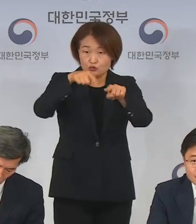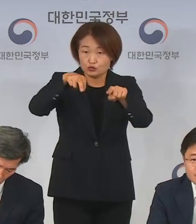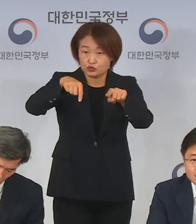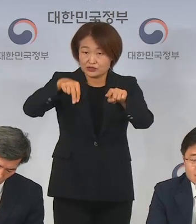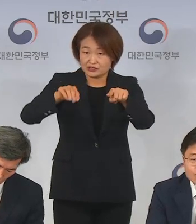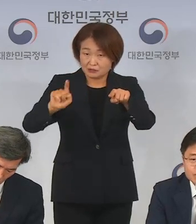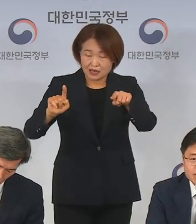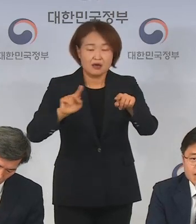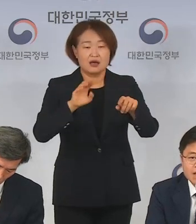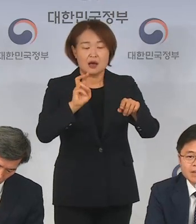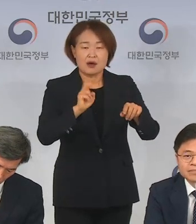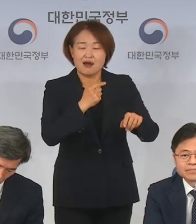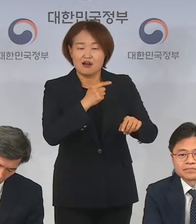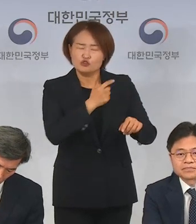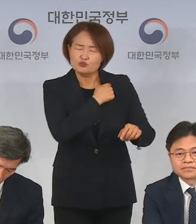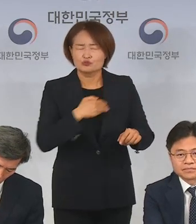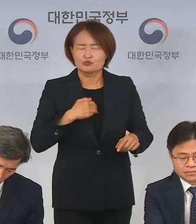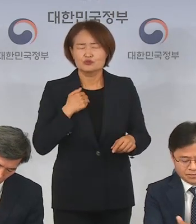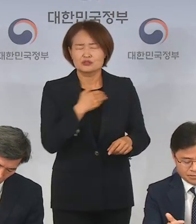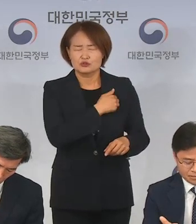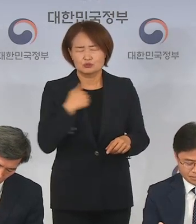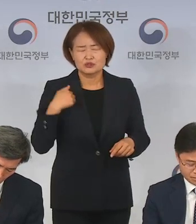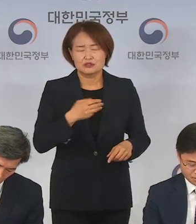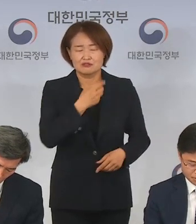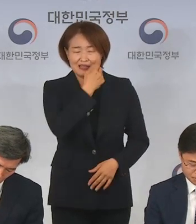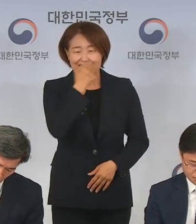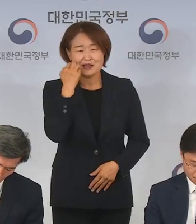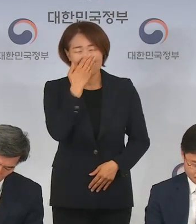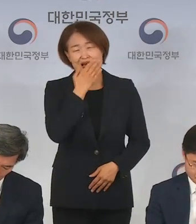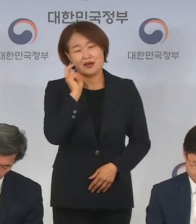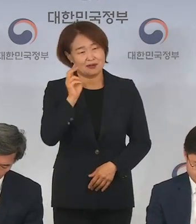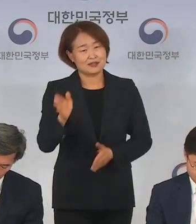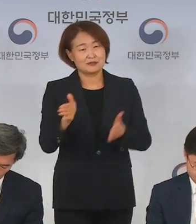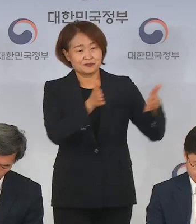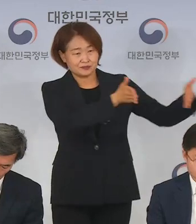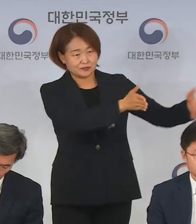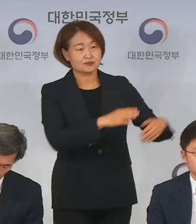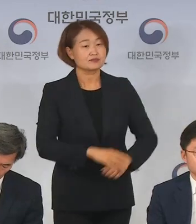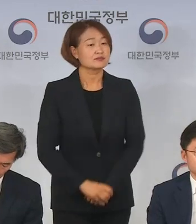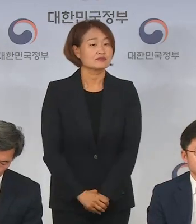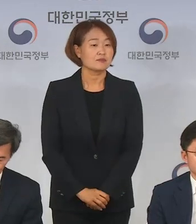것으로 그렇게 기대를 하고 있습니다. 네, MBN 투기자님.